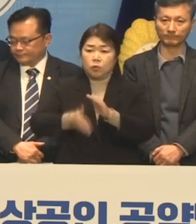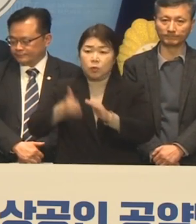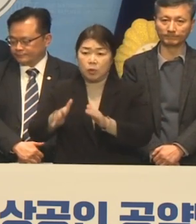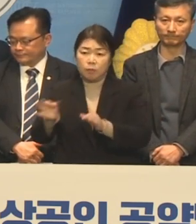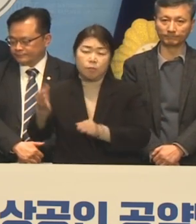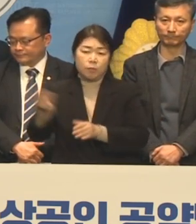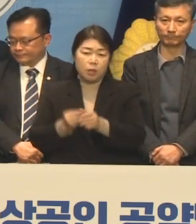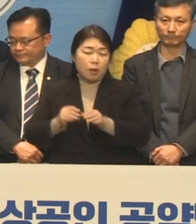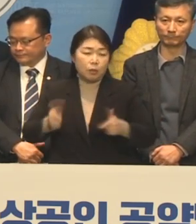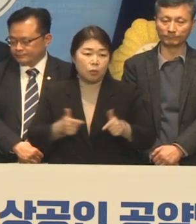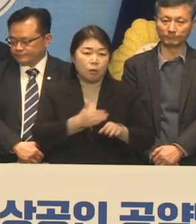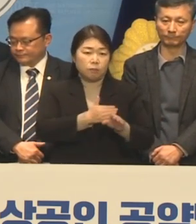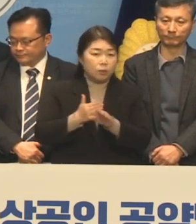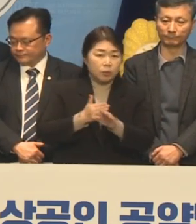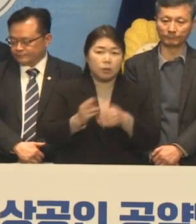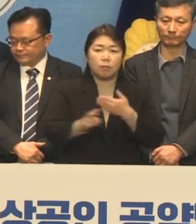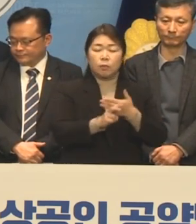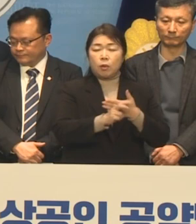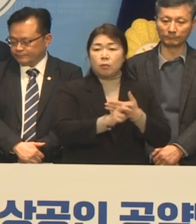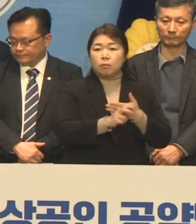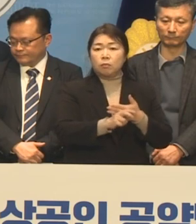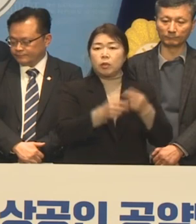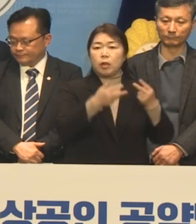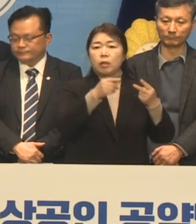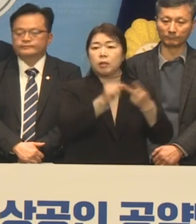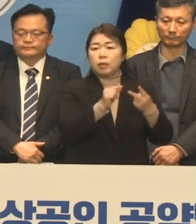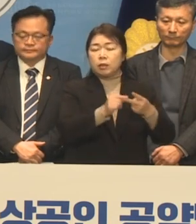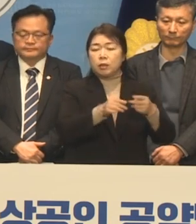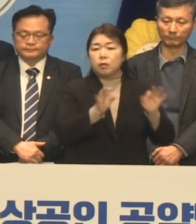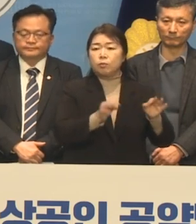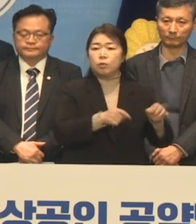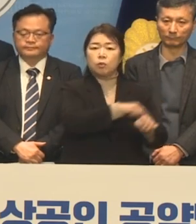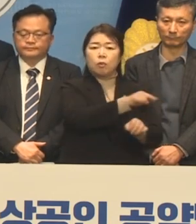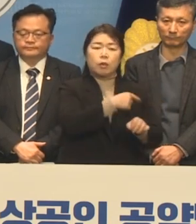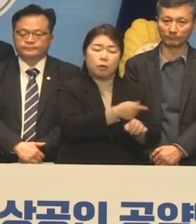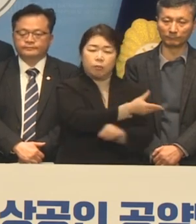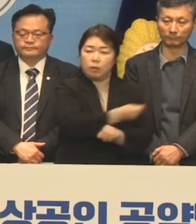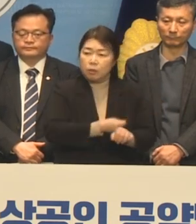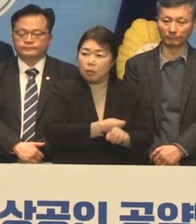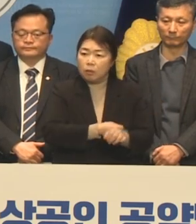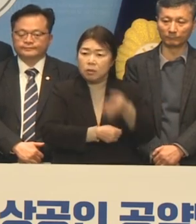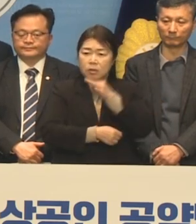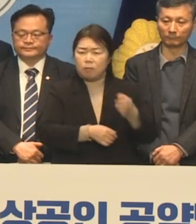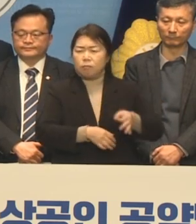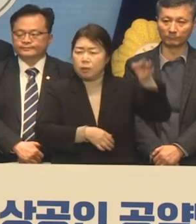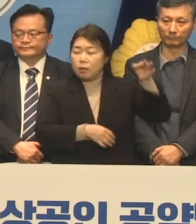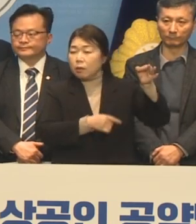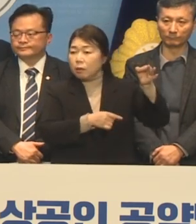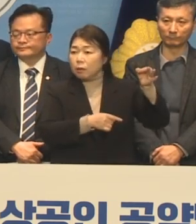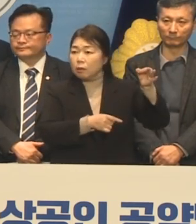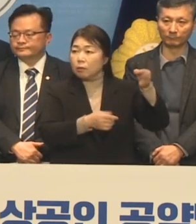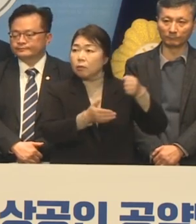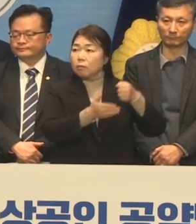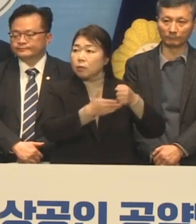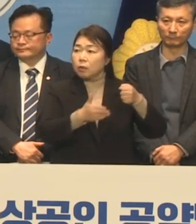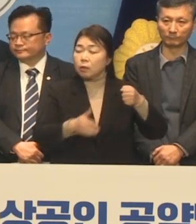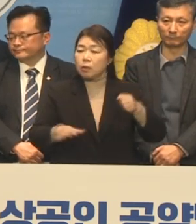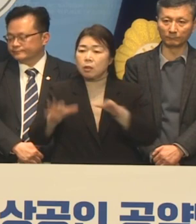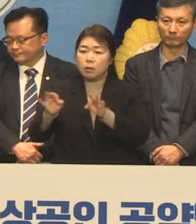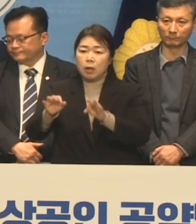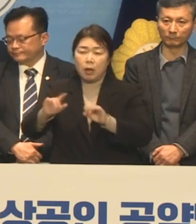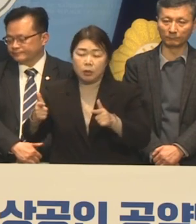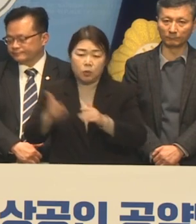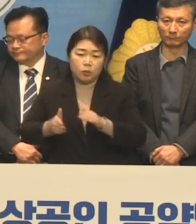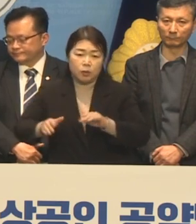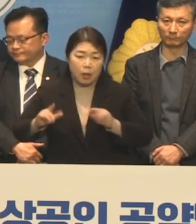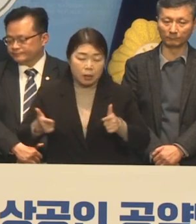자영업자는 실질적으로 정부의 정책 사각지대에 방치되어 있는 형편입니다. 따라서 비은행권